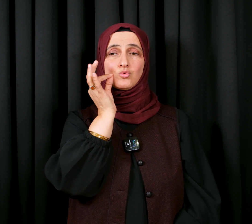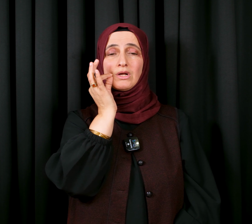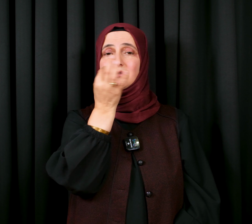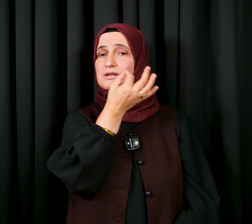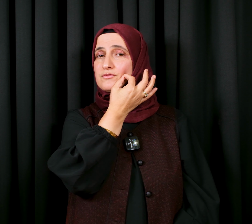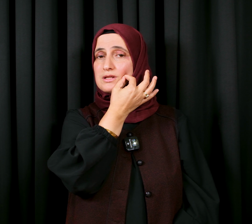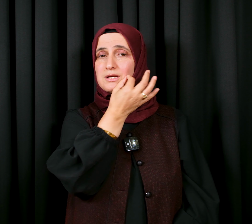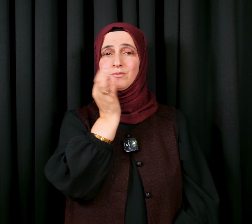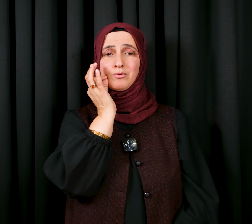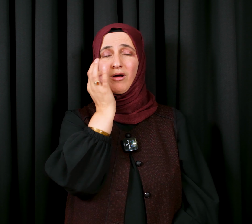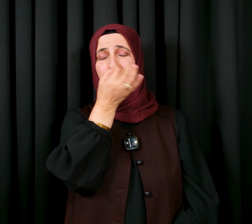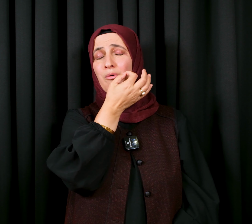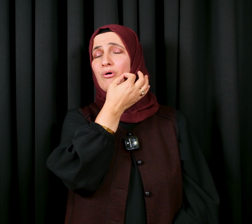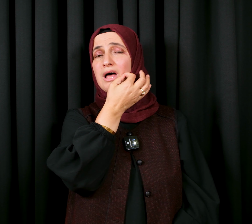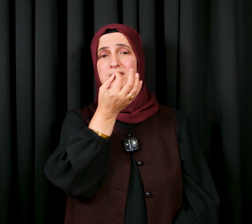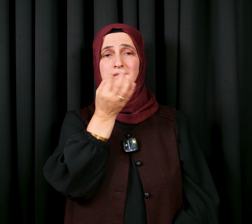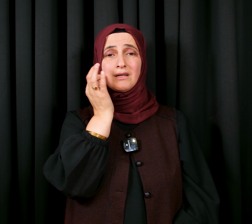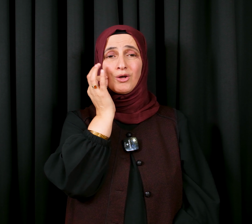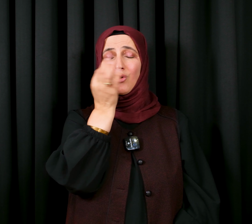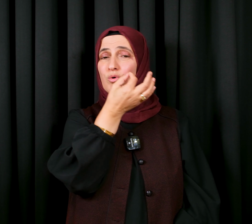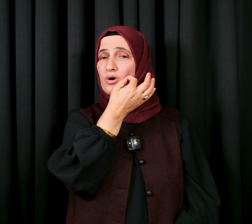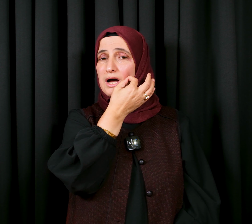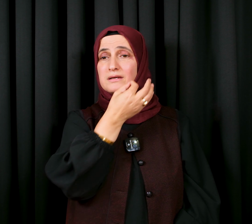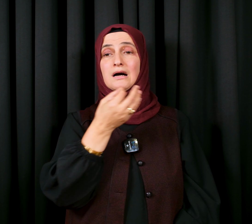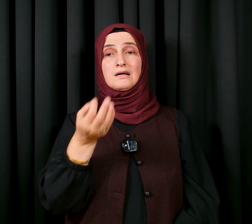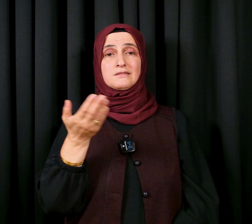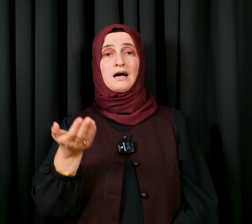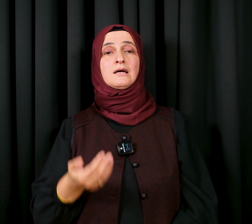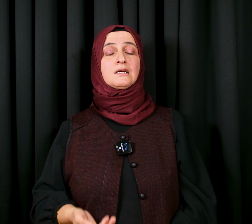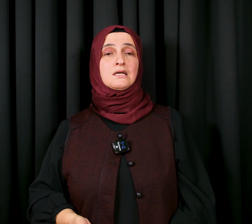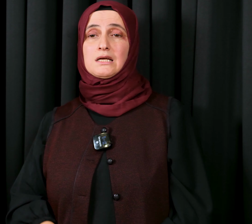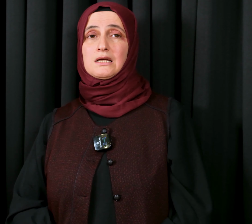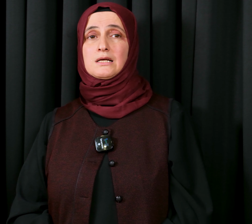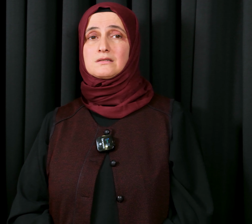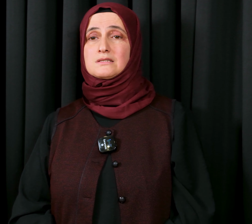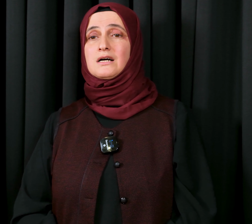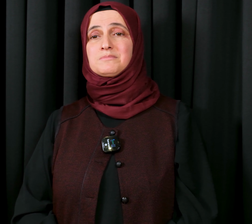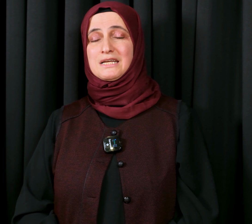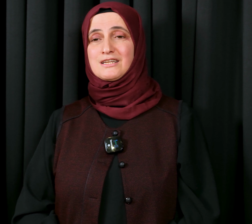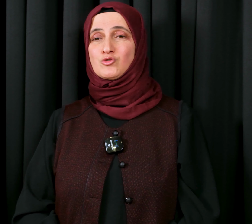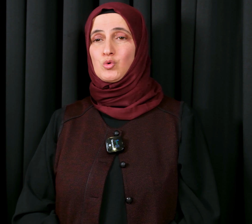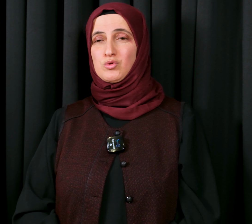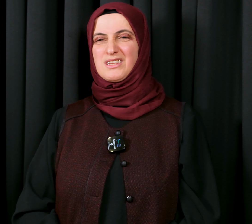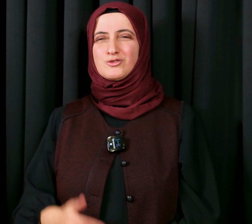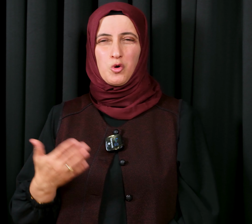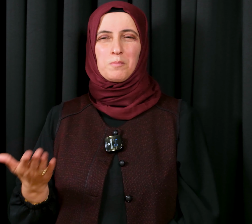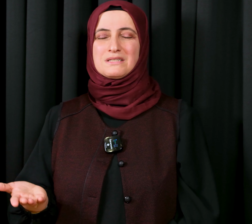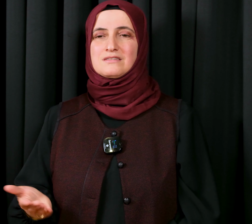dudak tarafından da yapılabiliyor. Kolay. Kolay. Hatta sağır bireylerin çok kullandığı, çok basit